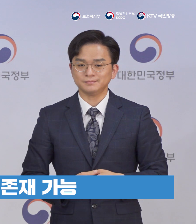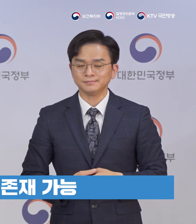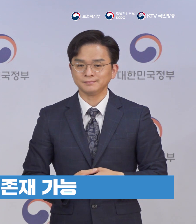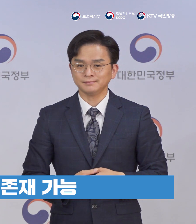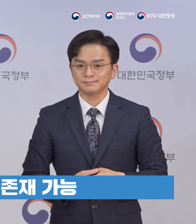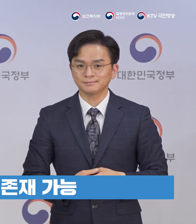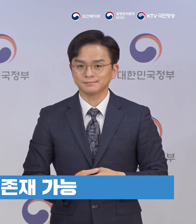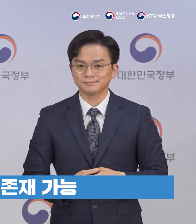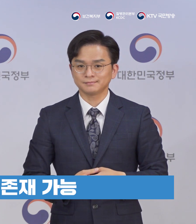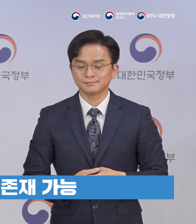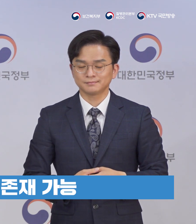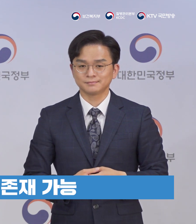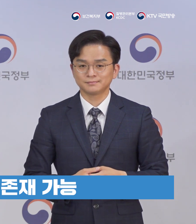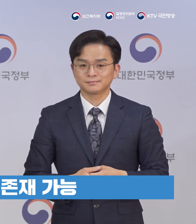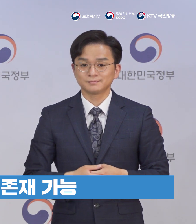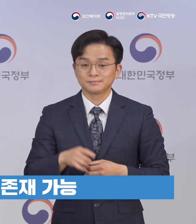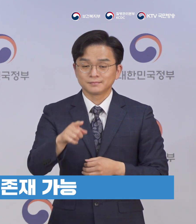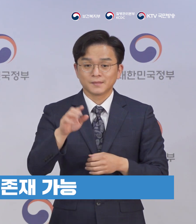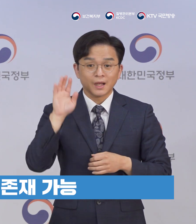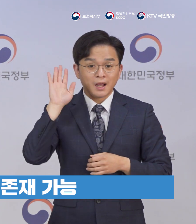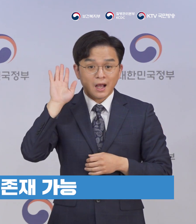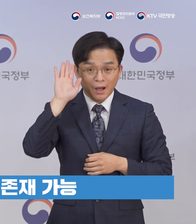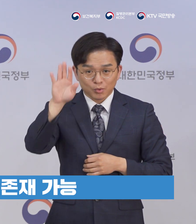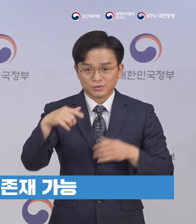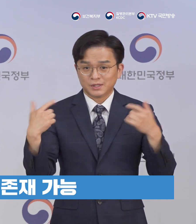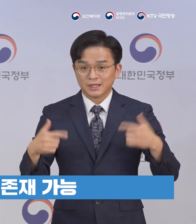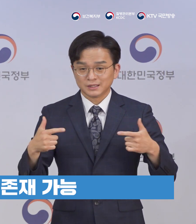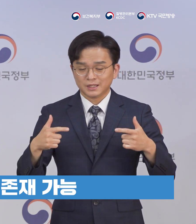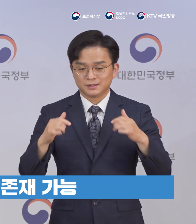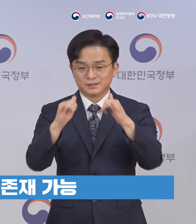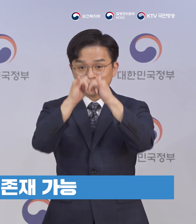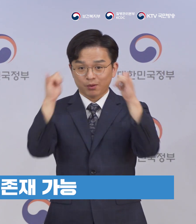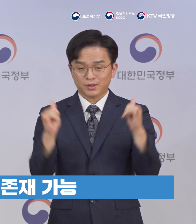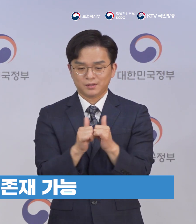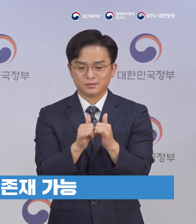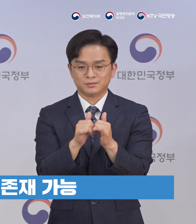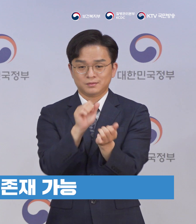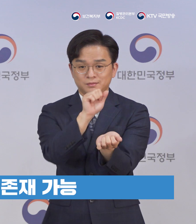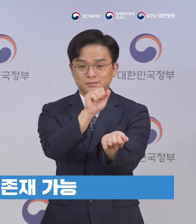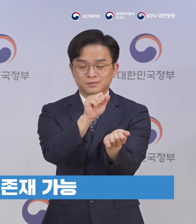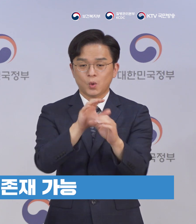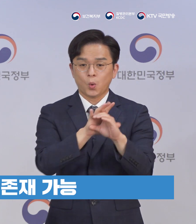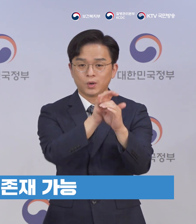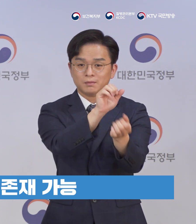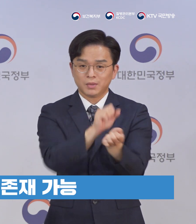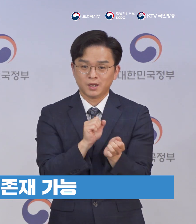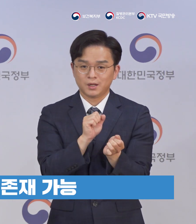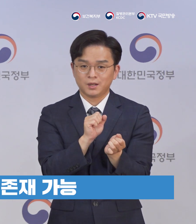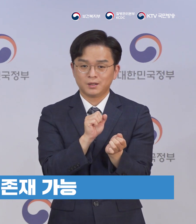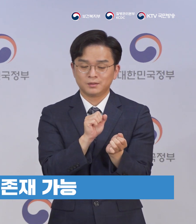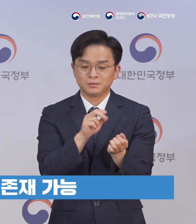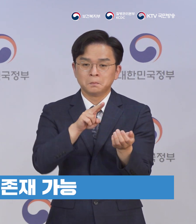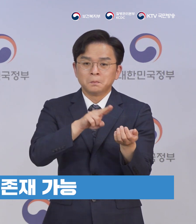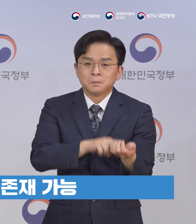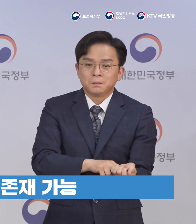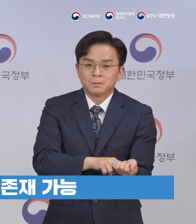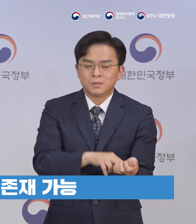이는 방역당국이 파악하지 못하는 확진 환자가 지역사회에 항상 존재할 수 있음을